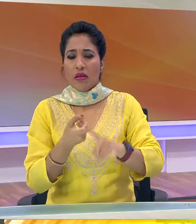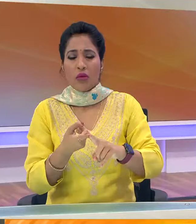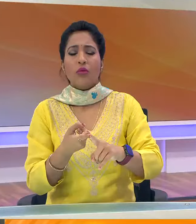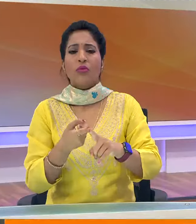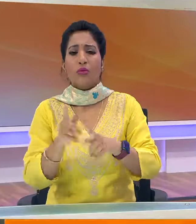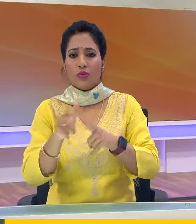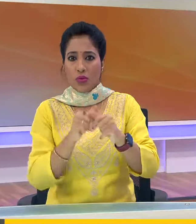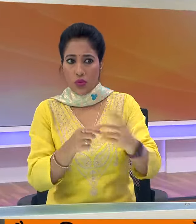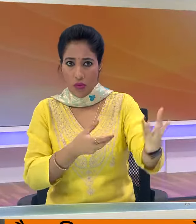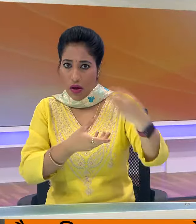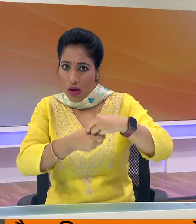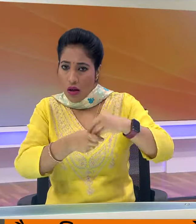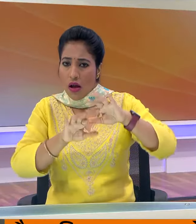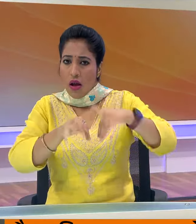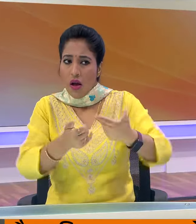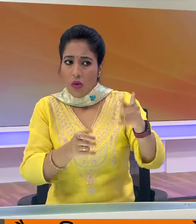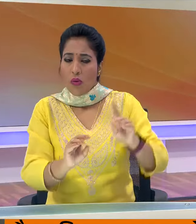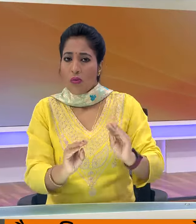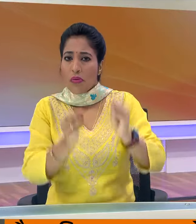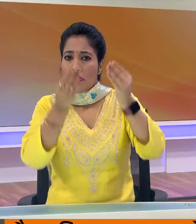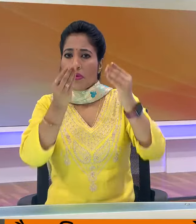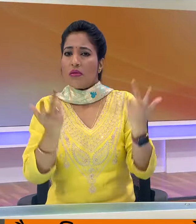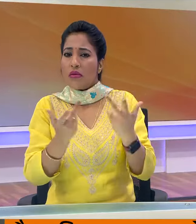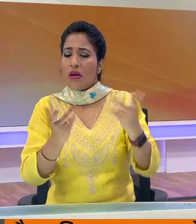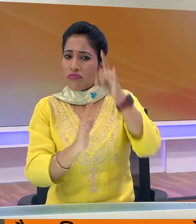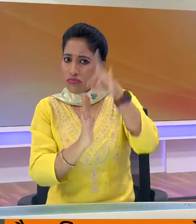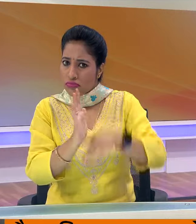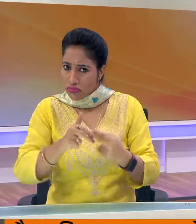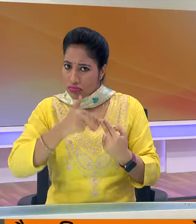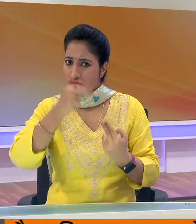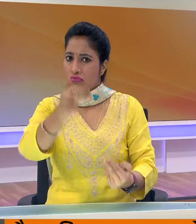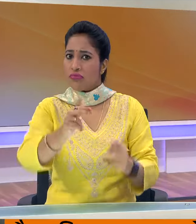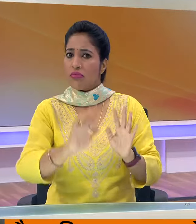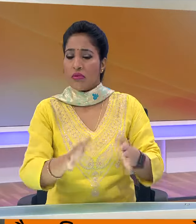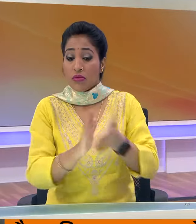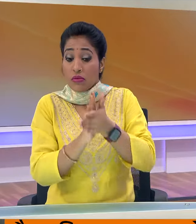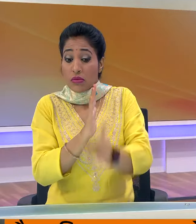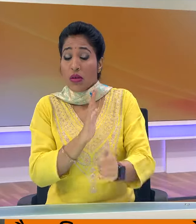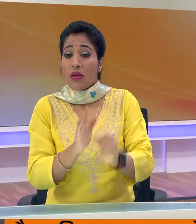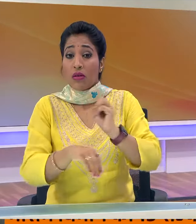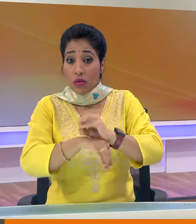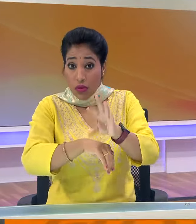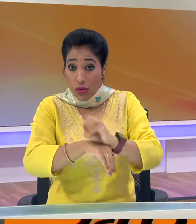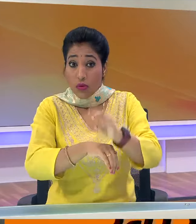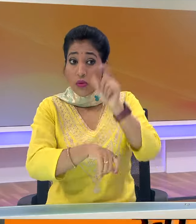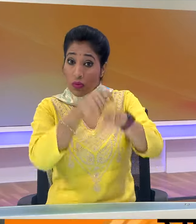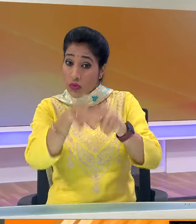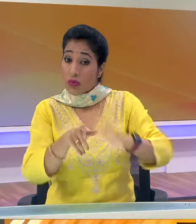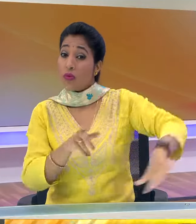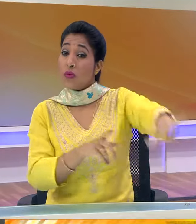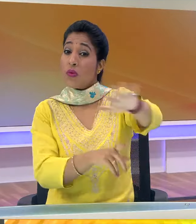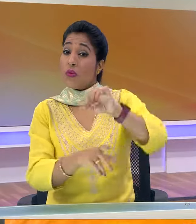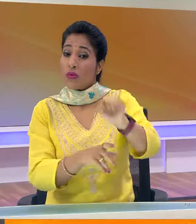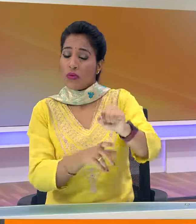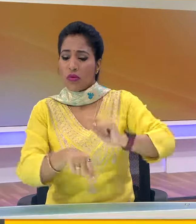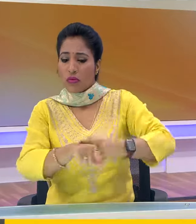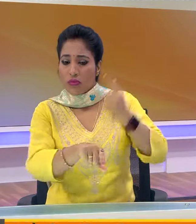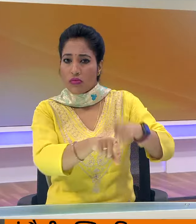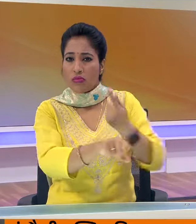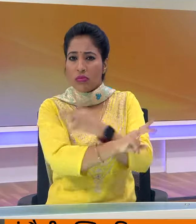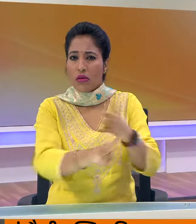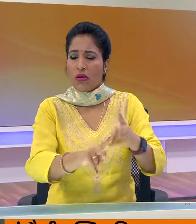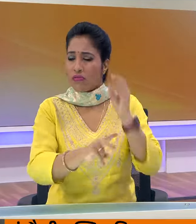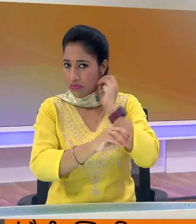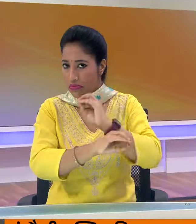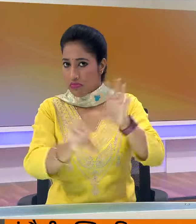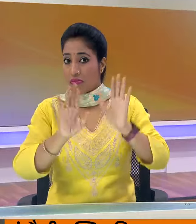आके उसमें कैसे रिक्रूटमेंट होती है उसके बारे में इनको बताया। स्किल काउंसिल ने भी आके इनको जो जो अपॉर्चुनिटीज़ हैं उसके बारे